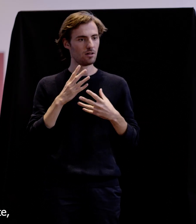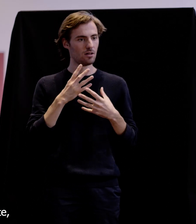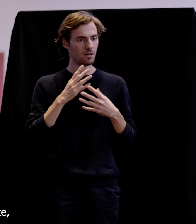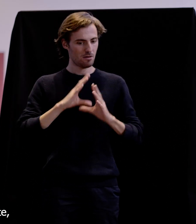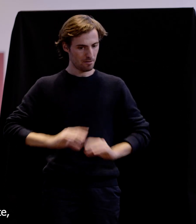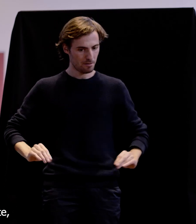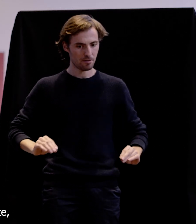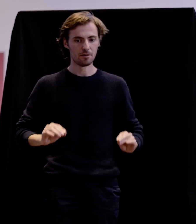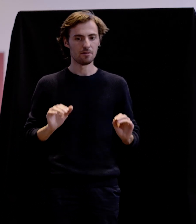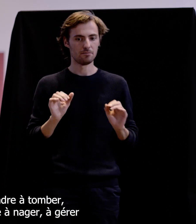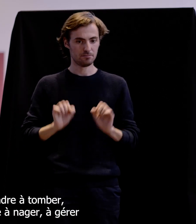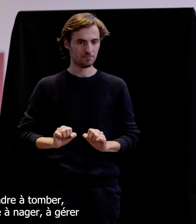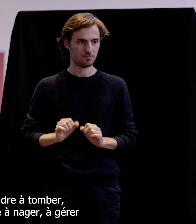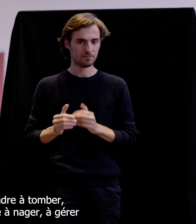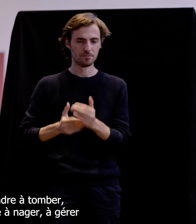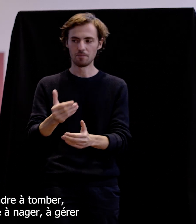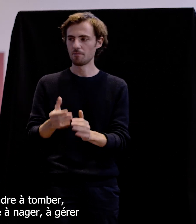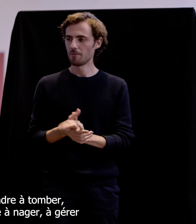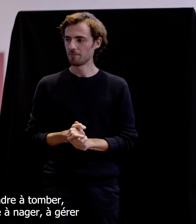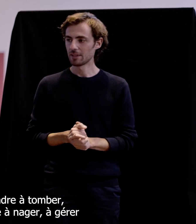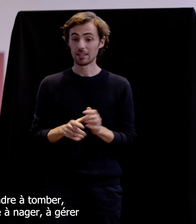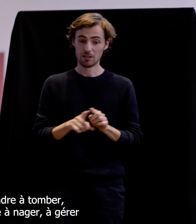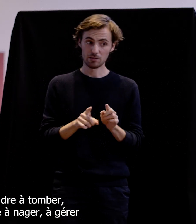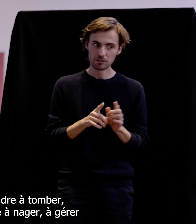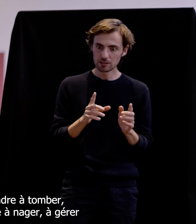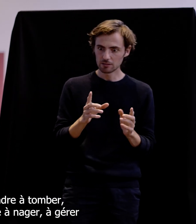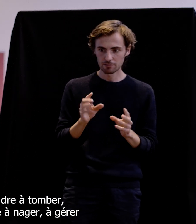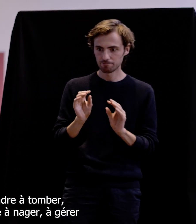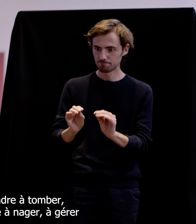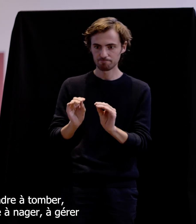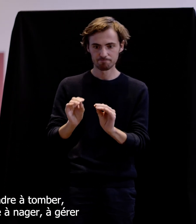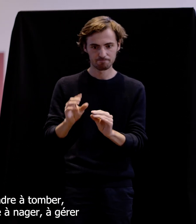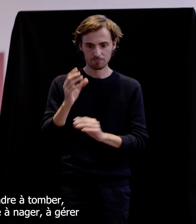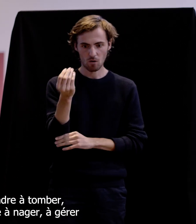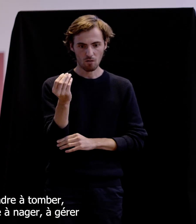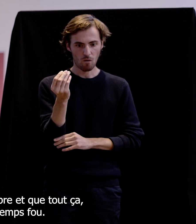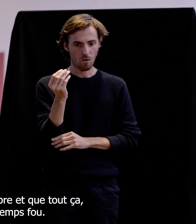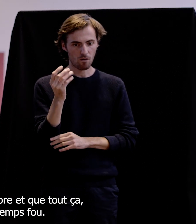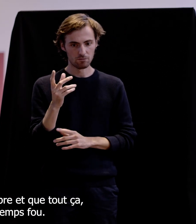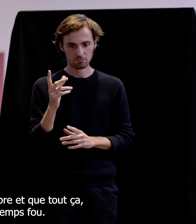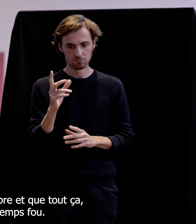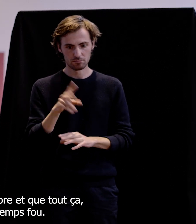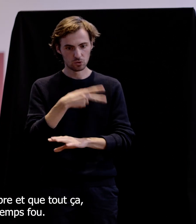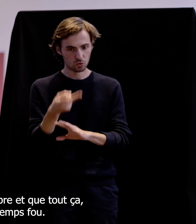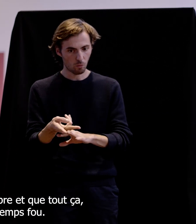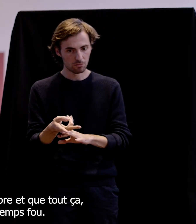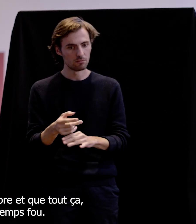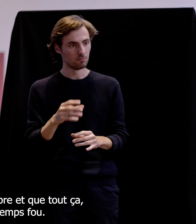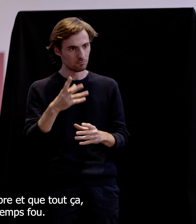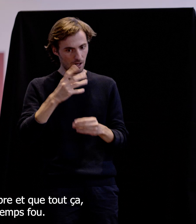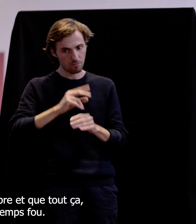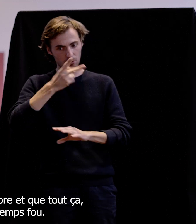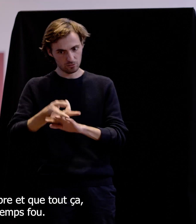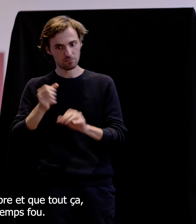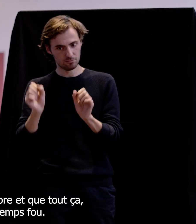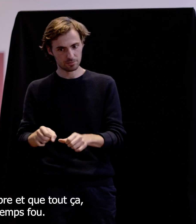Ensuite, il faut leur apprendre à tomber, il faut leur apprendre à gérer eux-mêmes cet équilibre, et